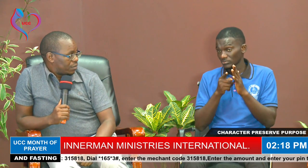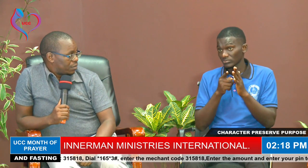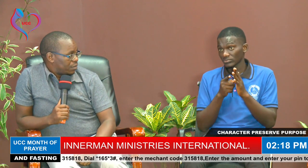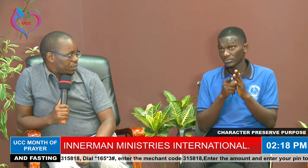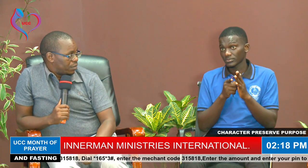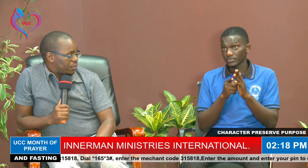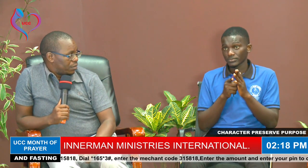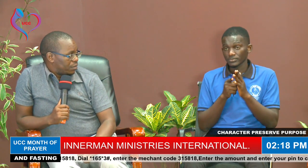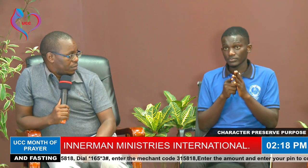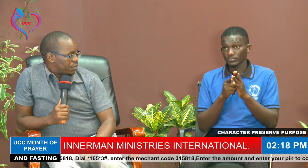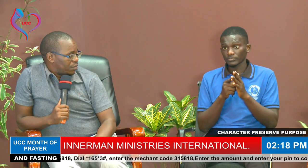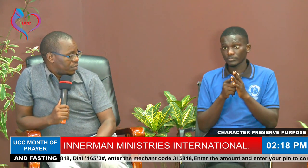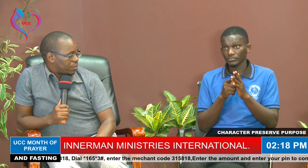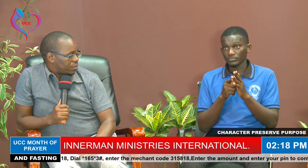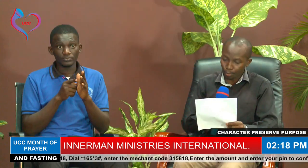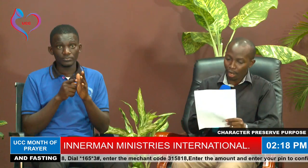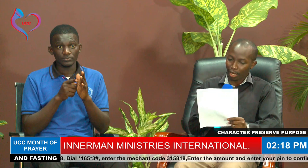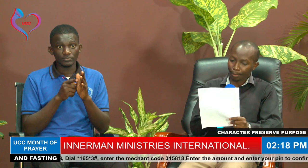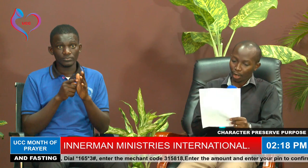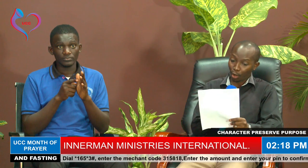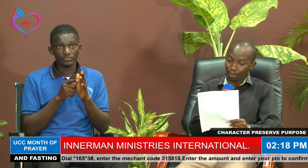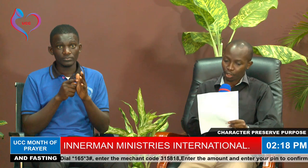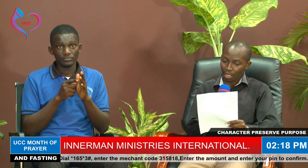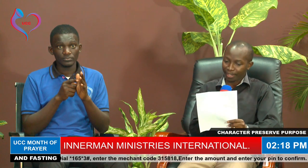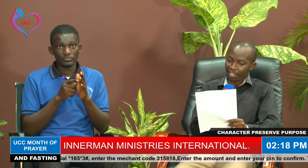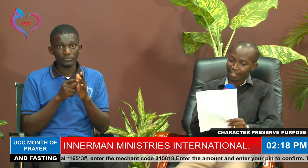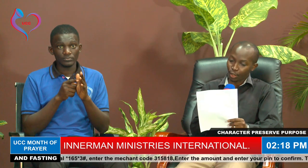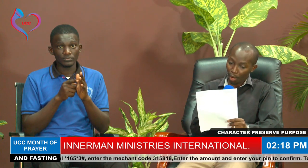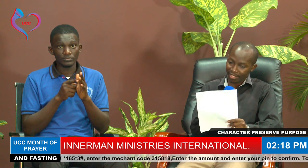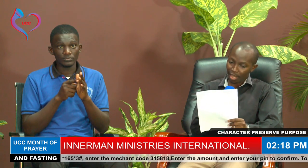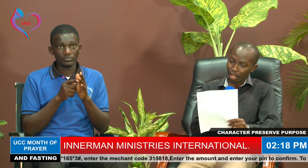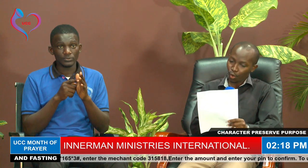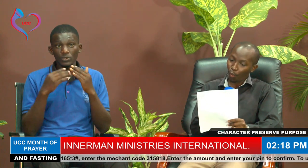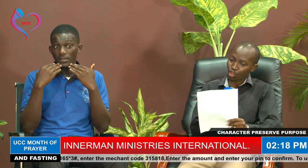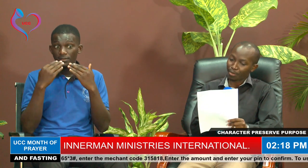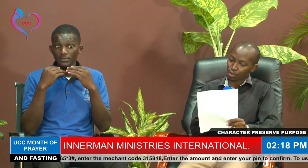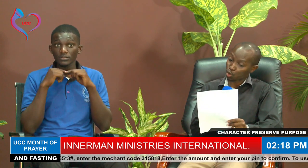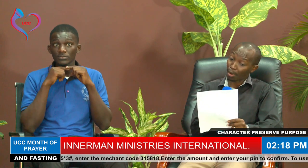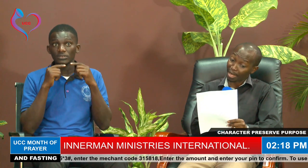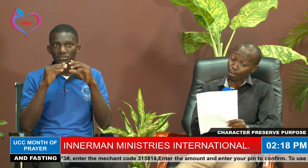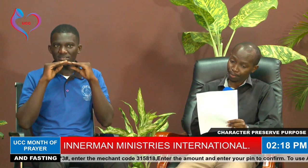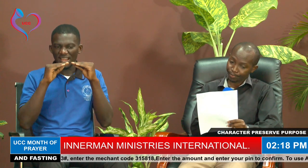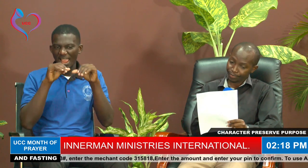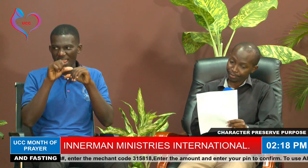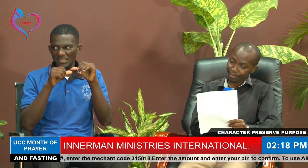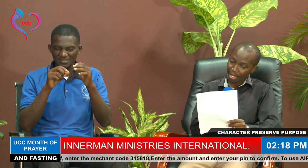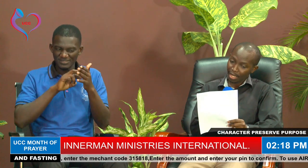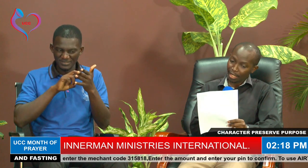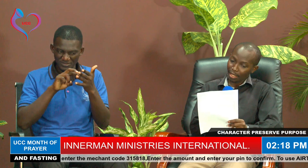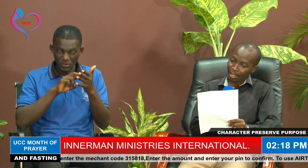Wow. Tuyanza. Nena gamba kula comment actually. Pastor Denis Nkwebaza. Wanso meso kusoma Bible. Amen. Stiba